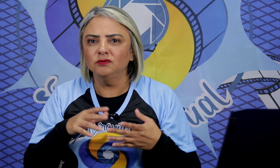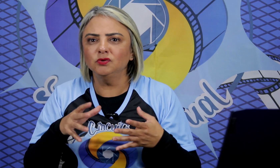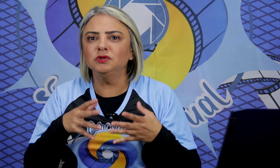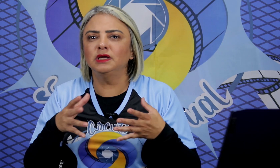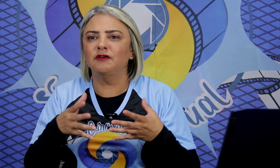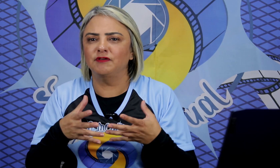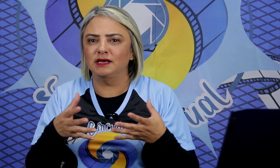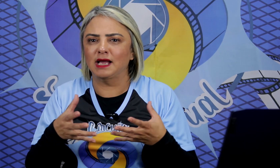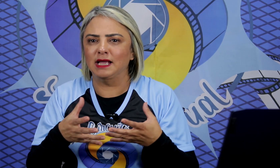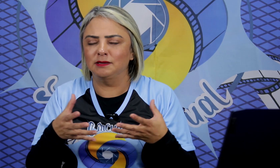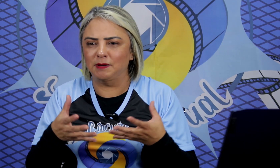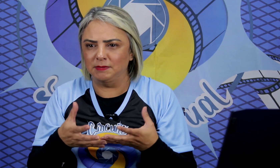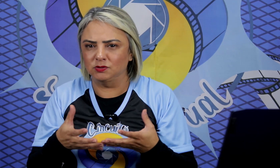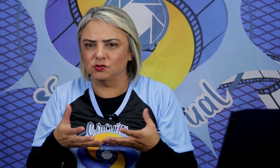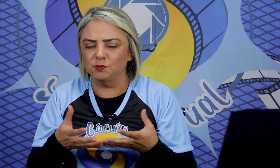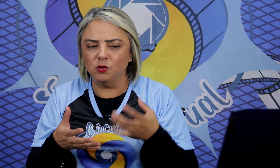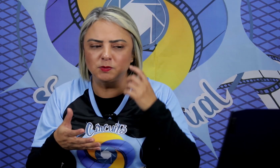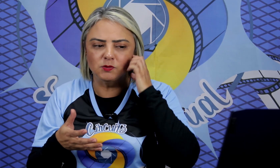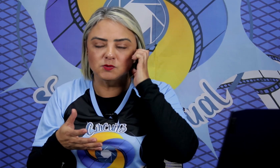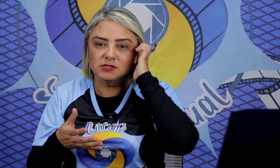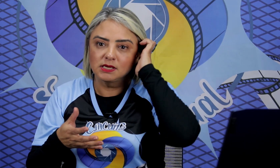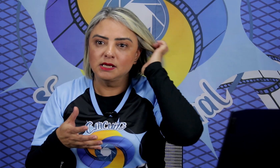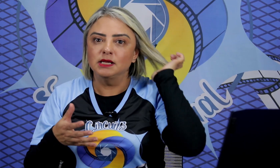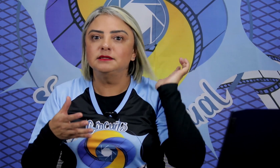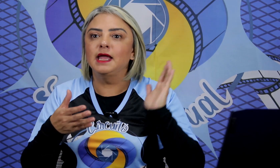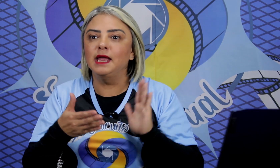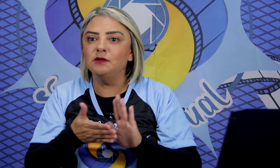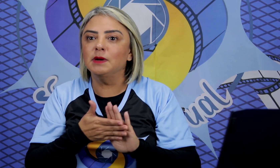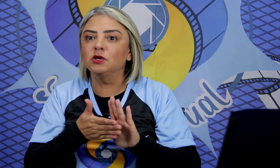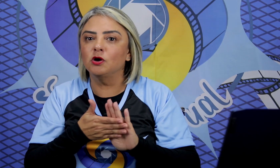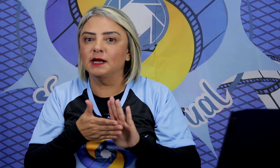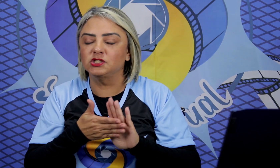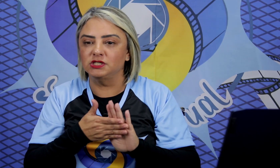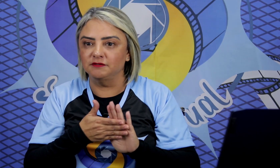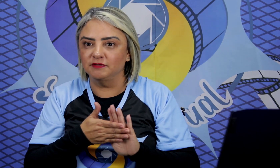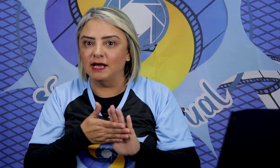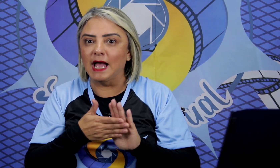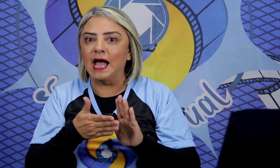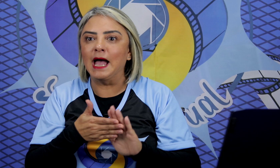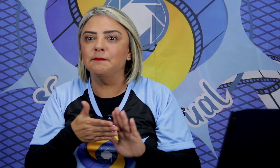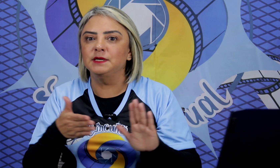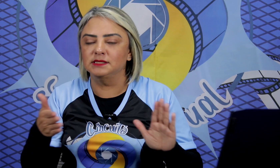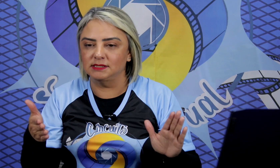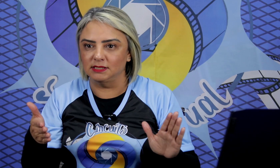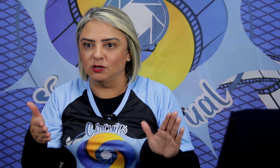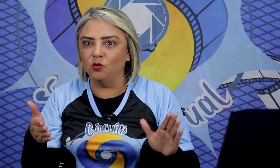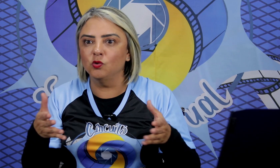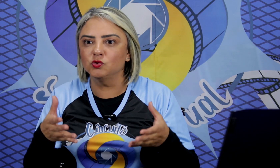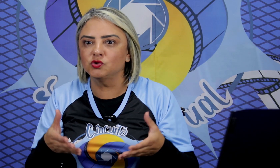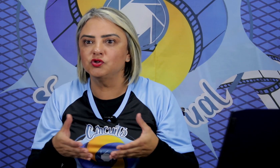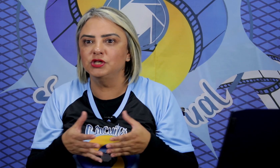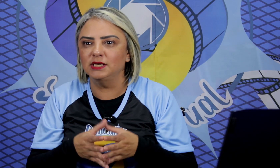tudo que refere a equipamentos públicos, tem uma normativa, abre-se cursos de